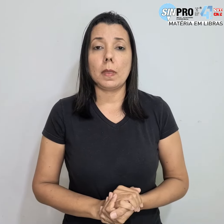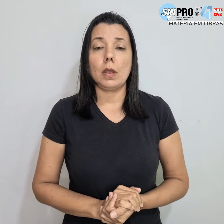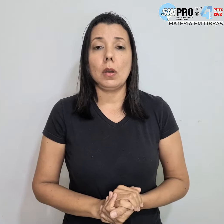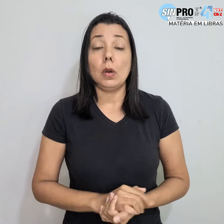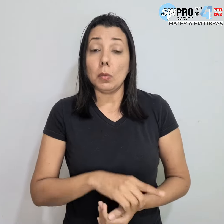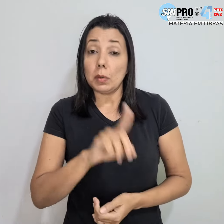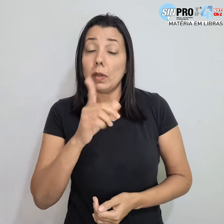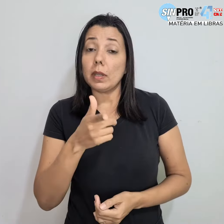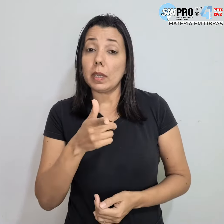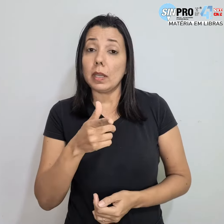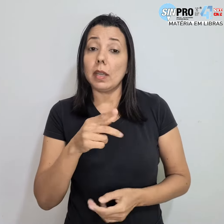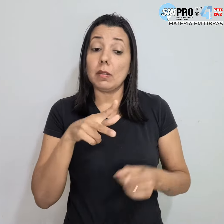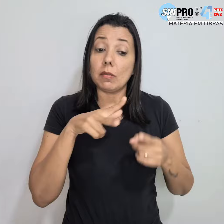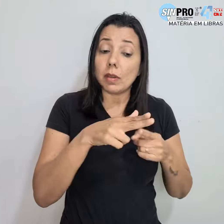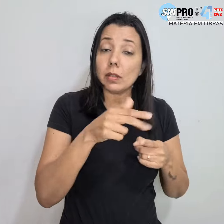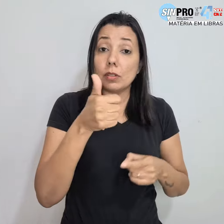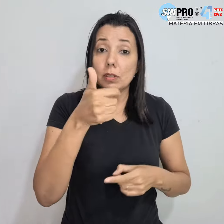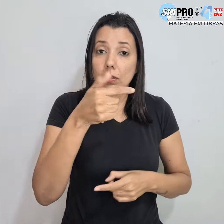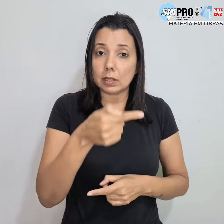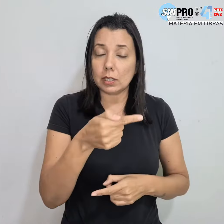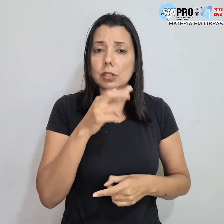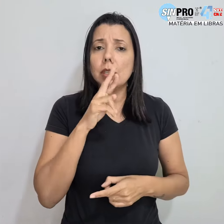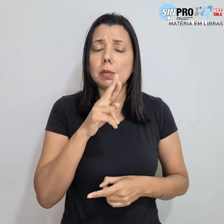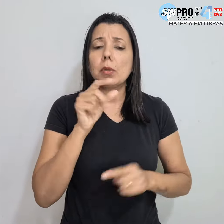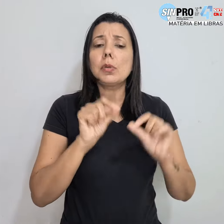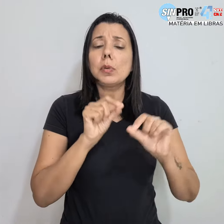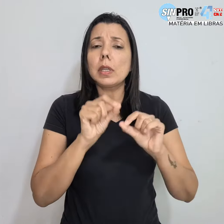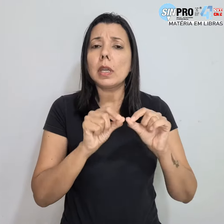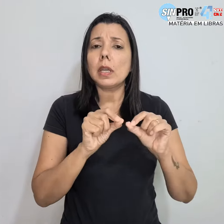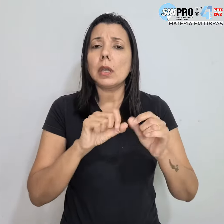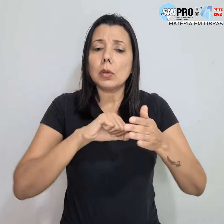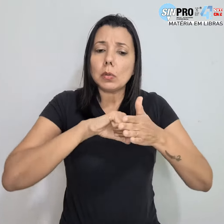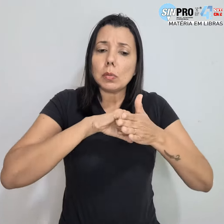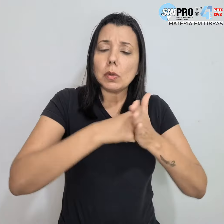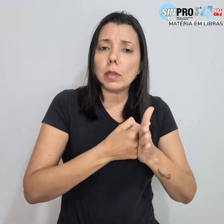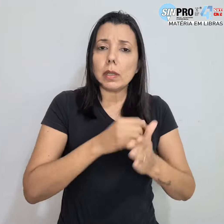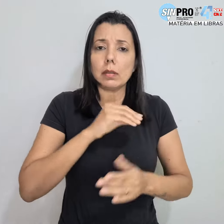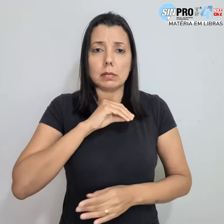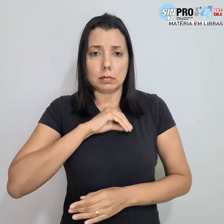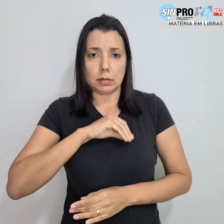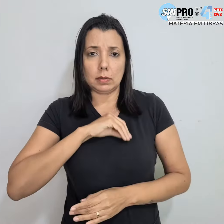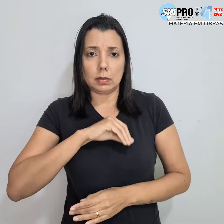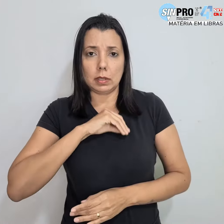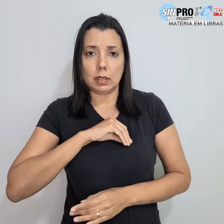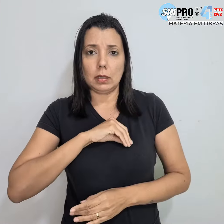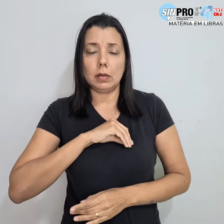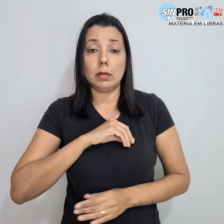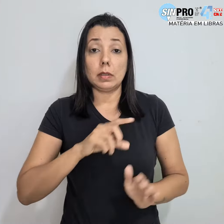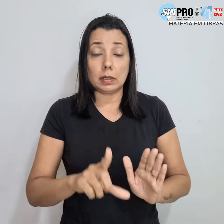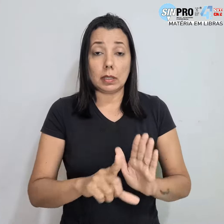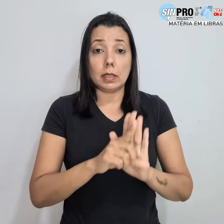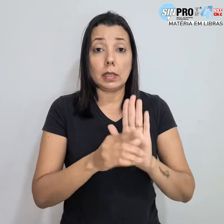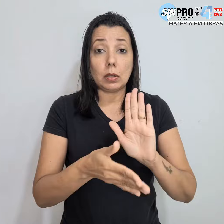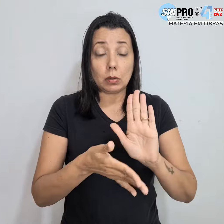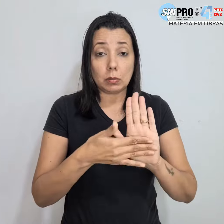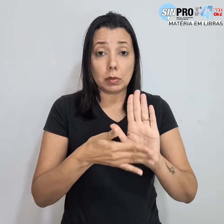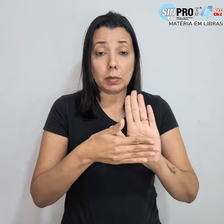Um deles é o veto 17, que corresponde ao veto do congelamento salarial da Lei Complementar